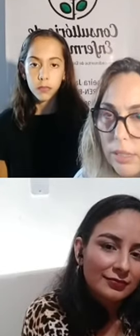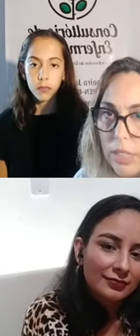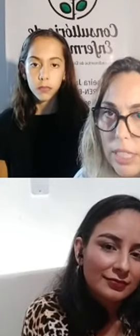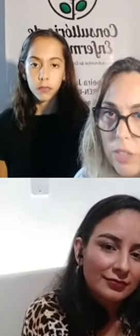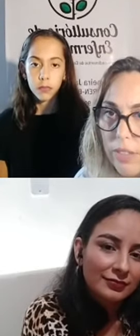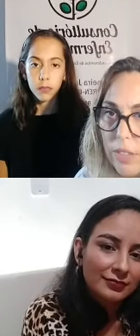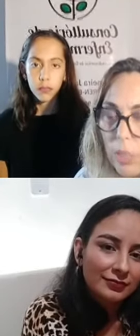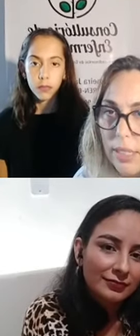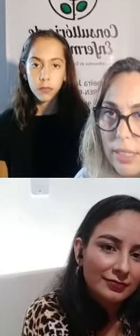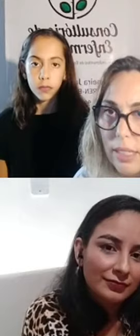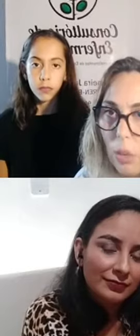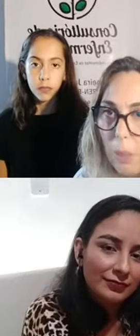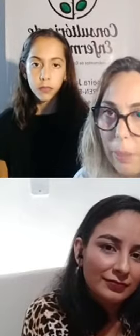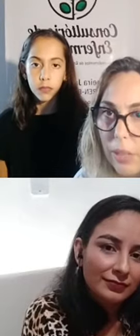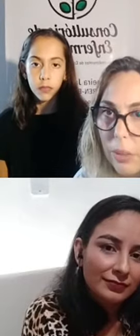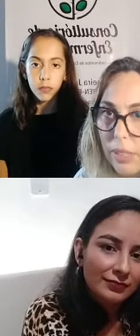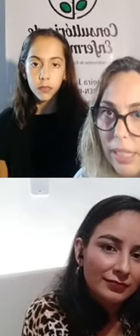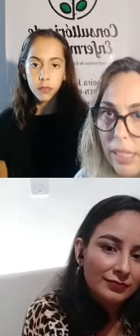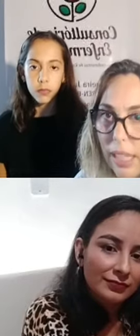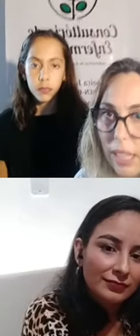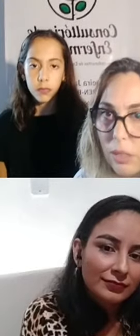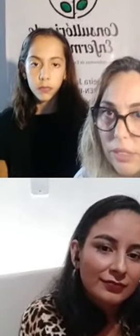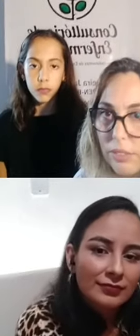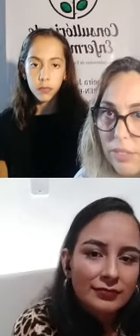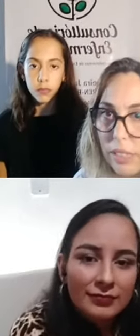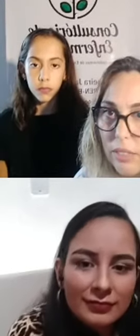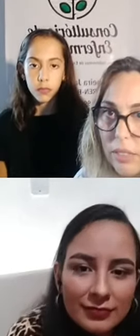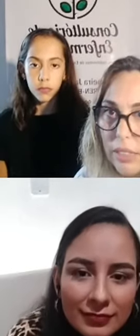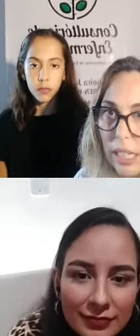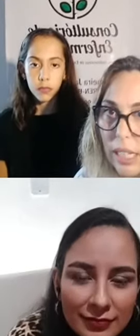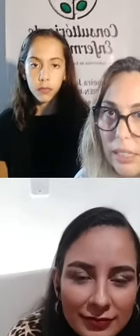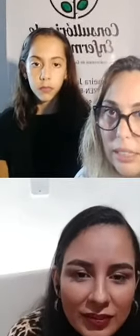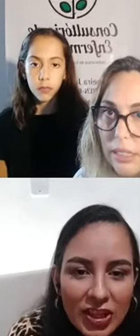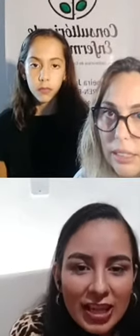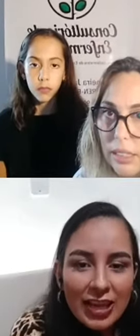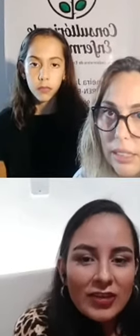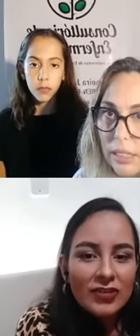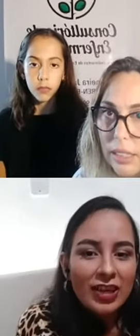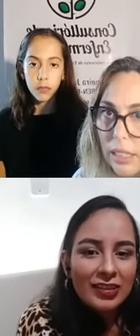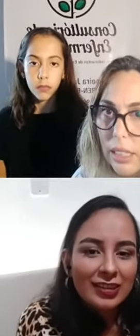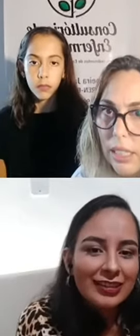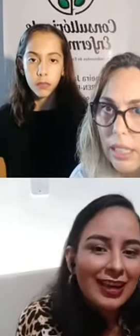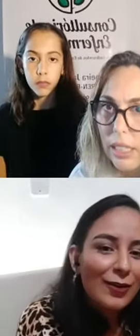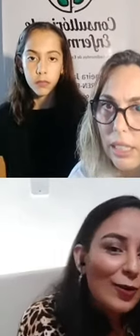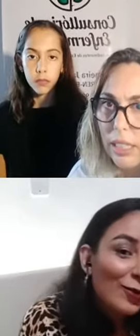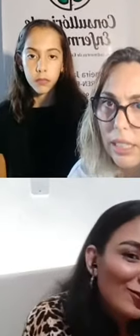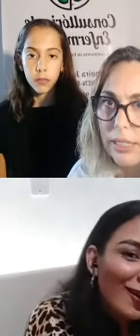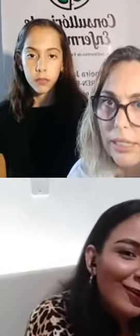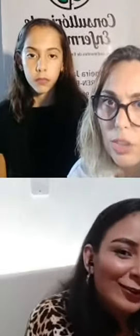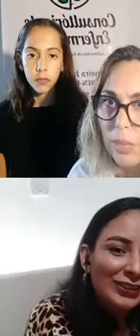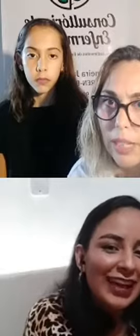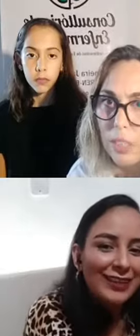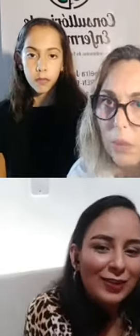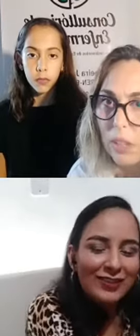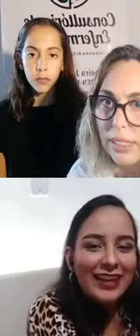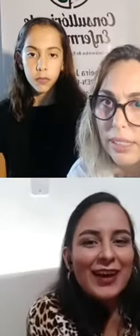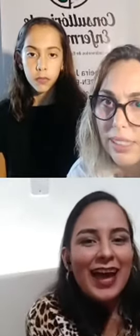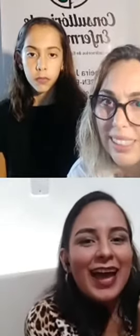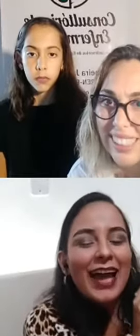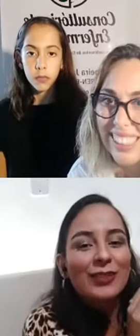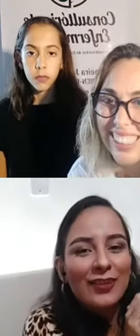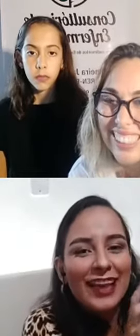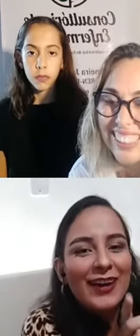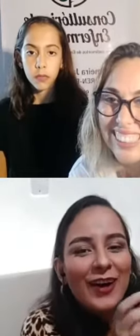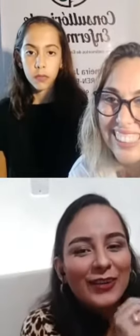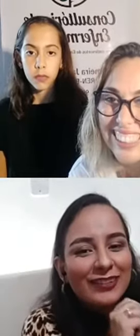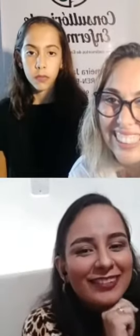Se você estiver visualizando alguma pergunta aí, Darluce, fique à vontade. Gente, então, eu uso óculos, né? Aí